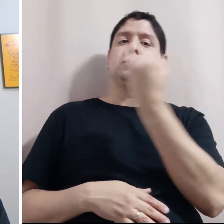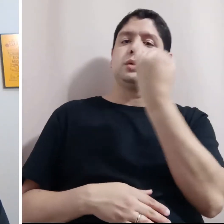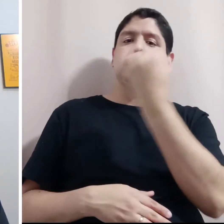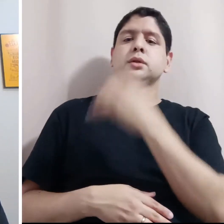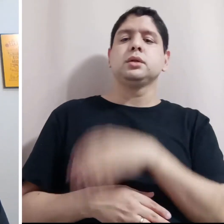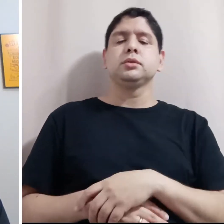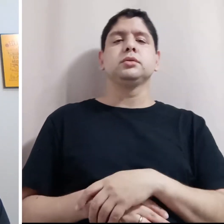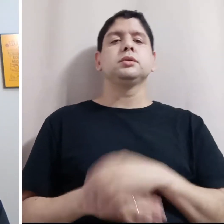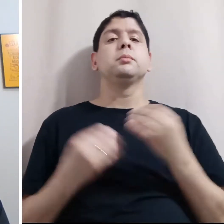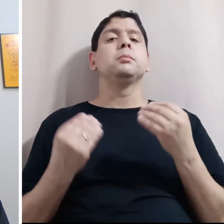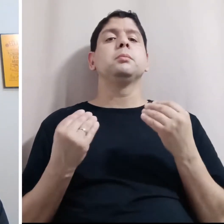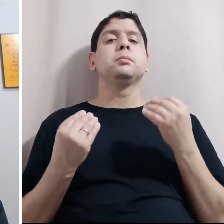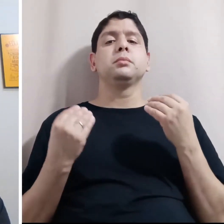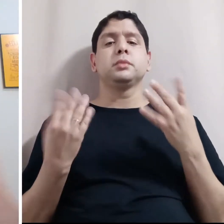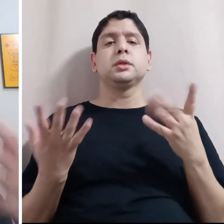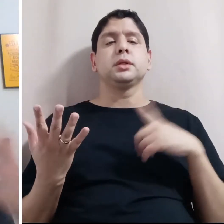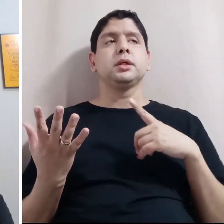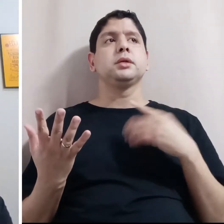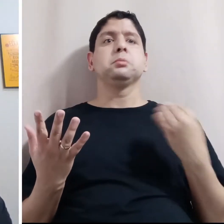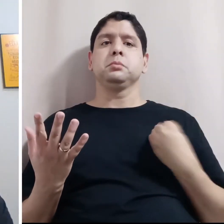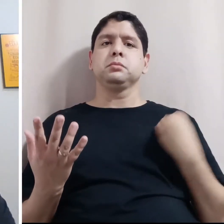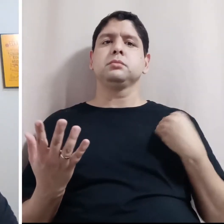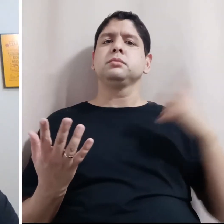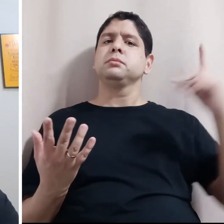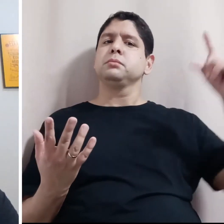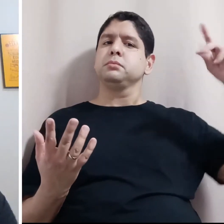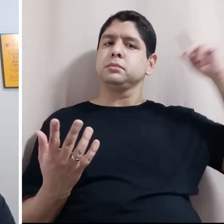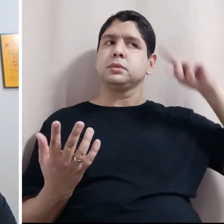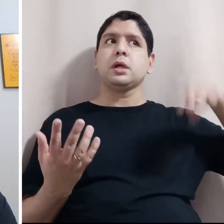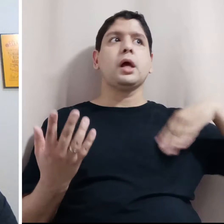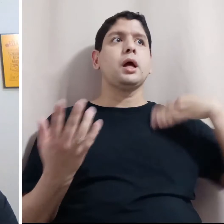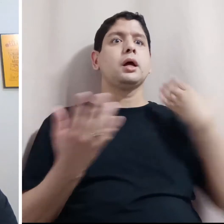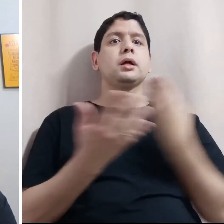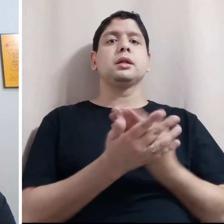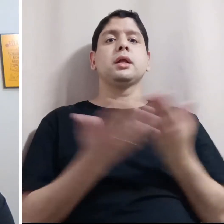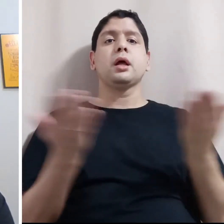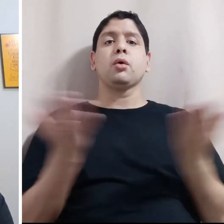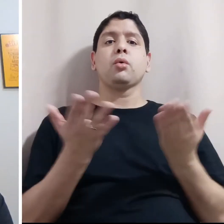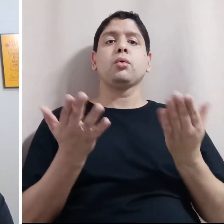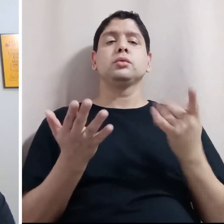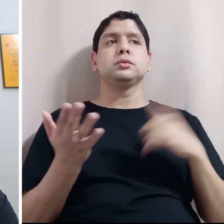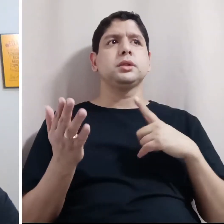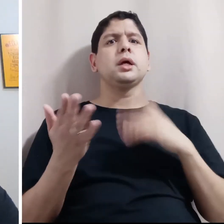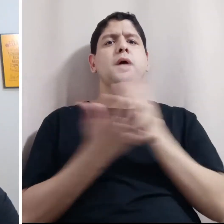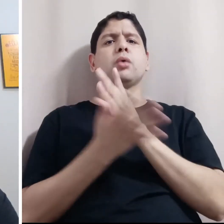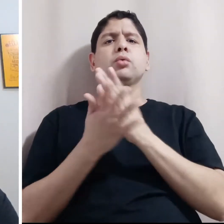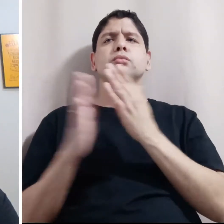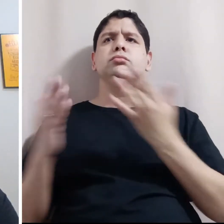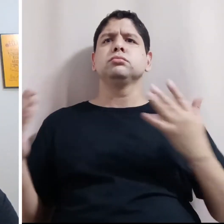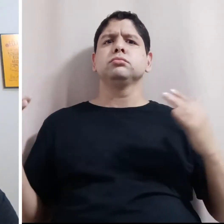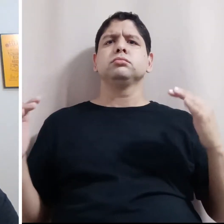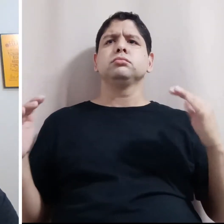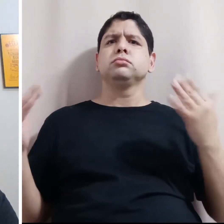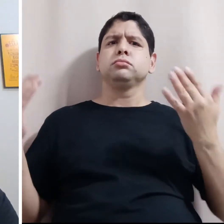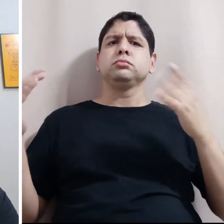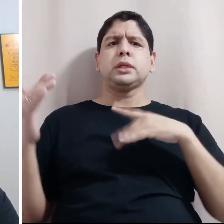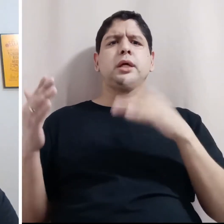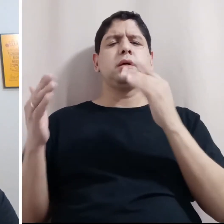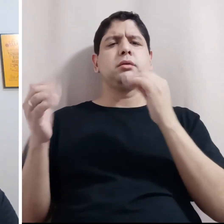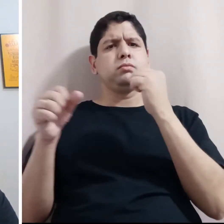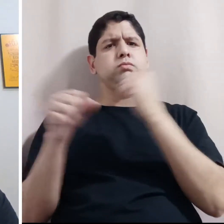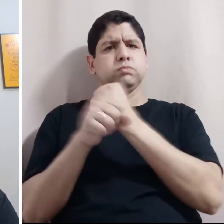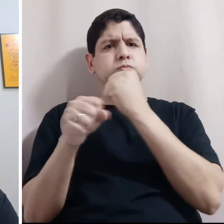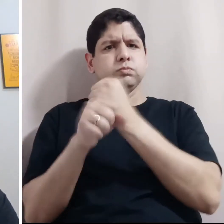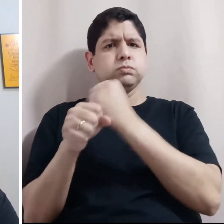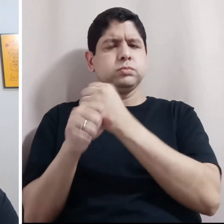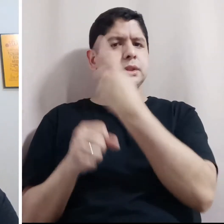bastante importantes, né, enquanto elas existiram, né, e até hoje, né, as suas ruínas elas nos